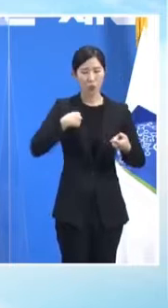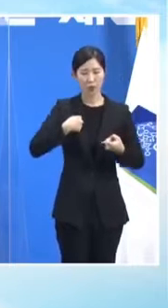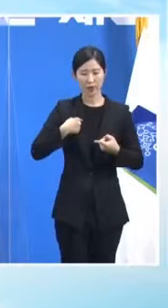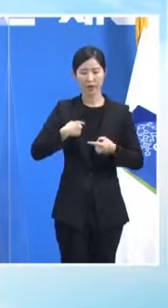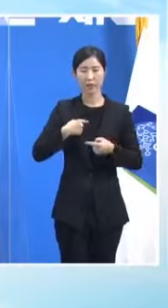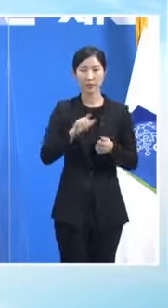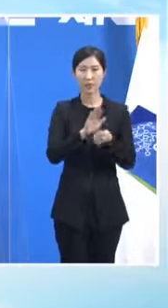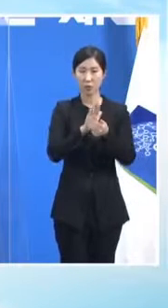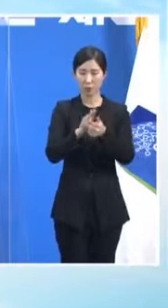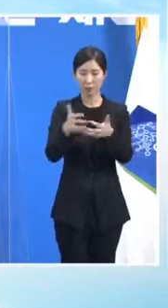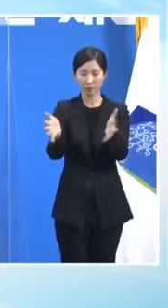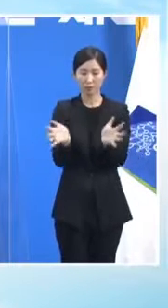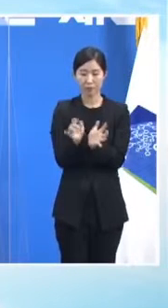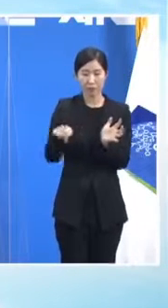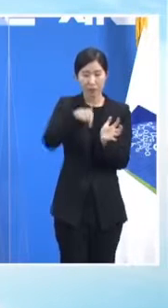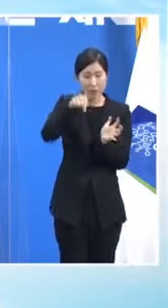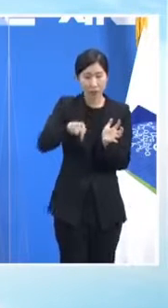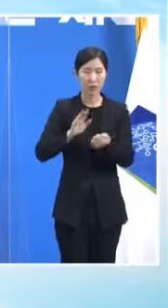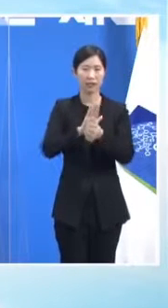합니다.